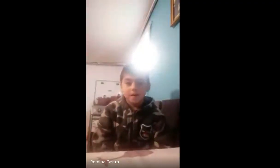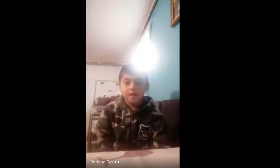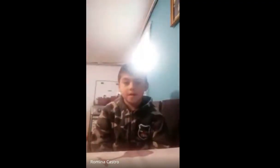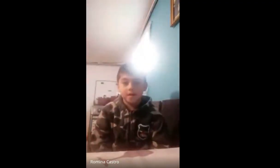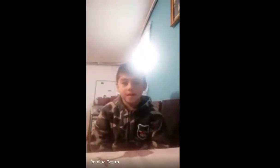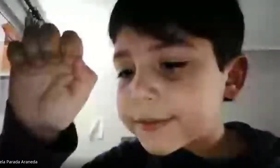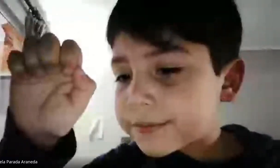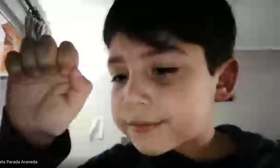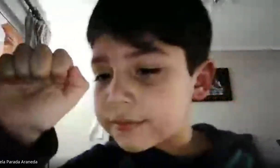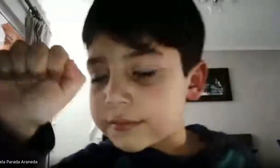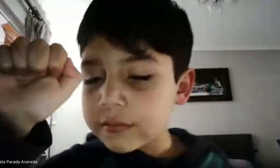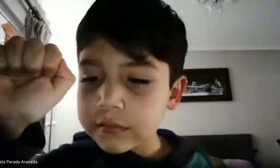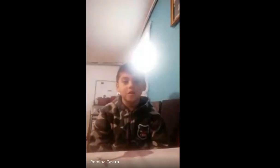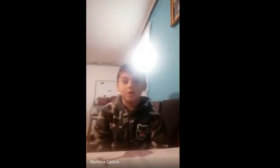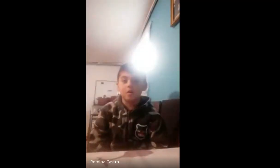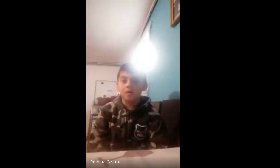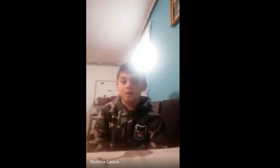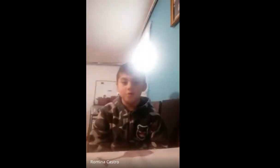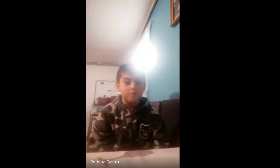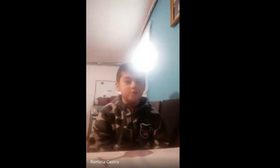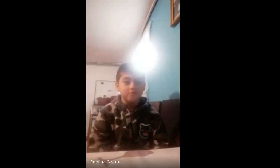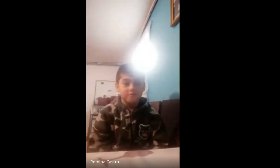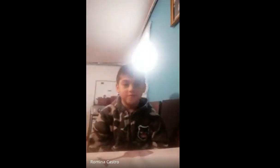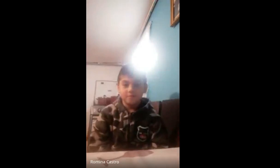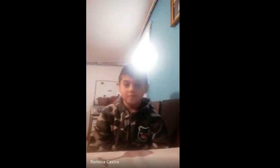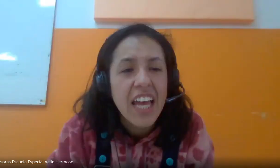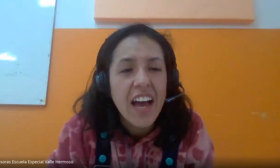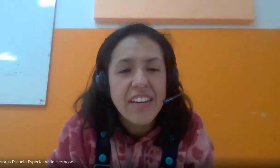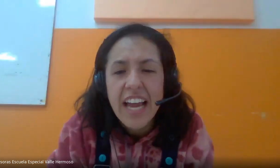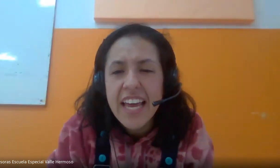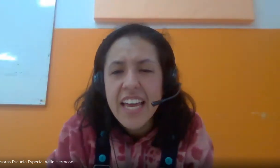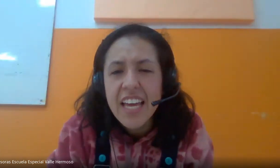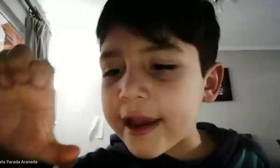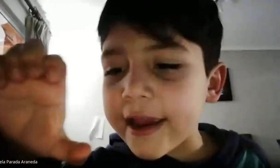A. O. E. A ver la E.